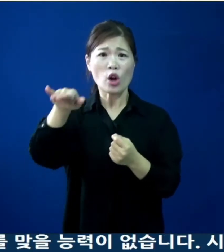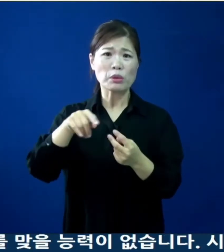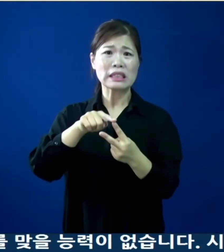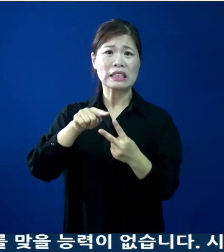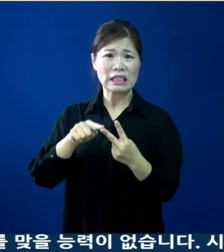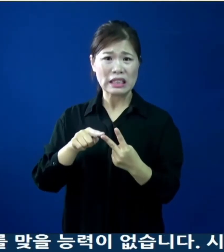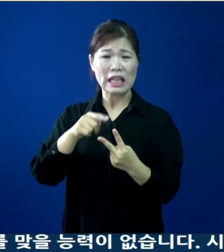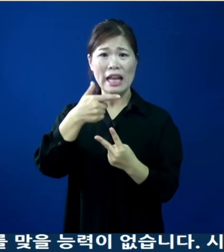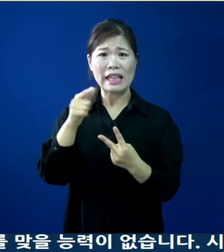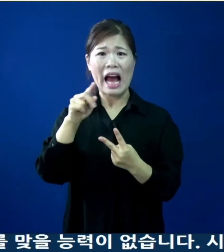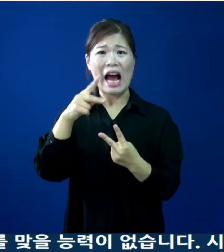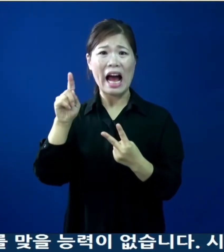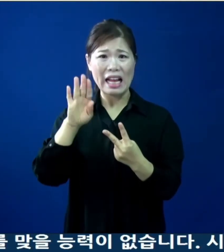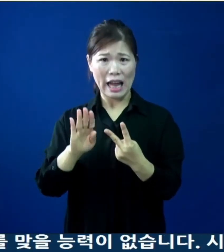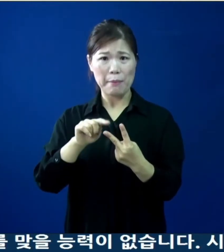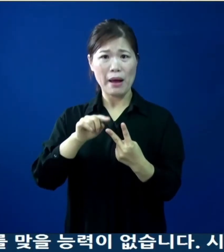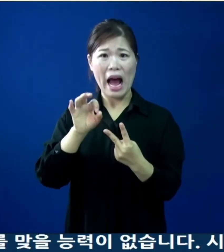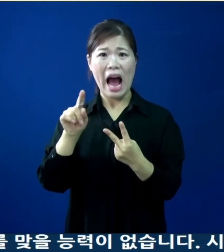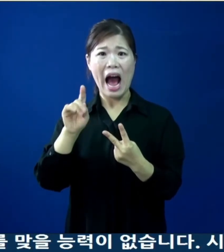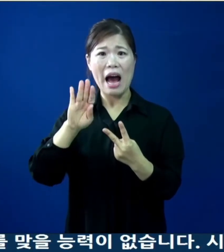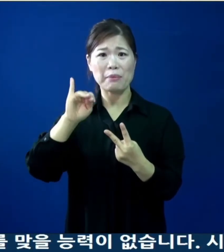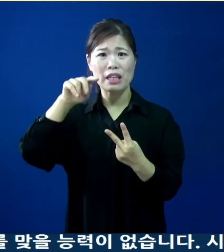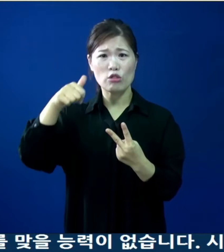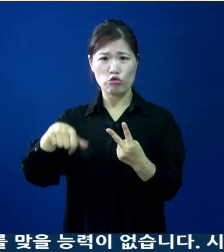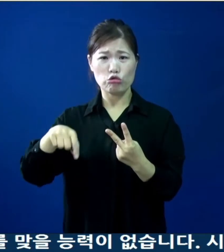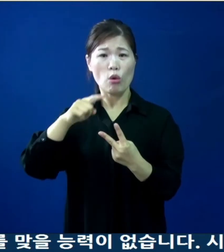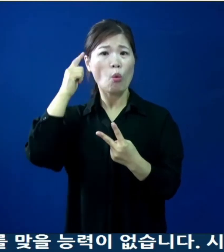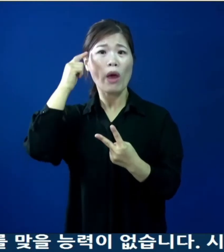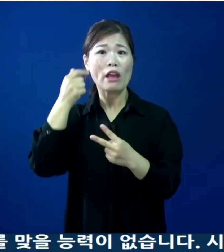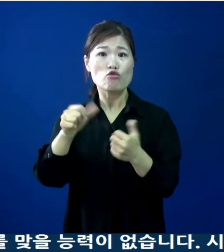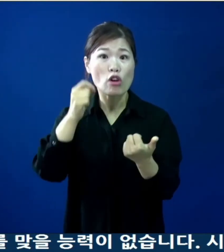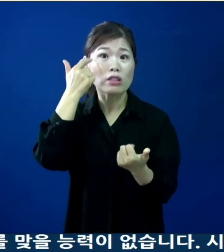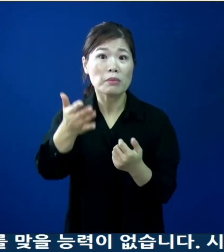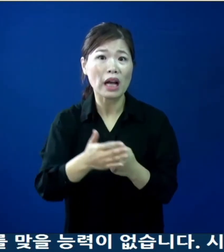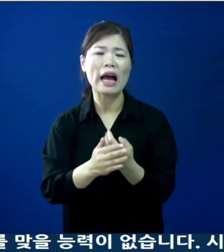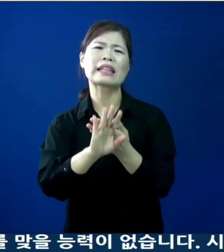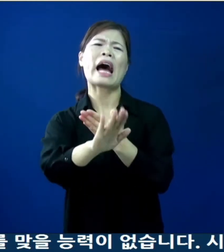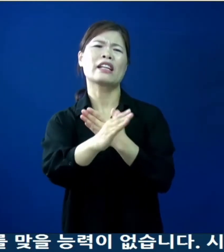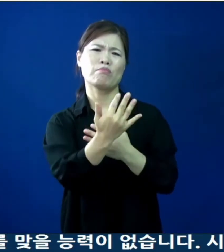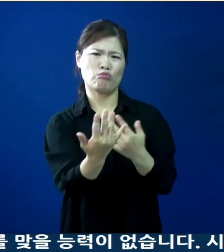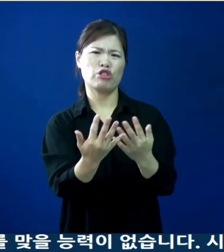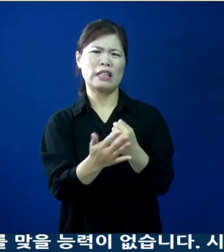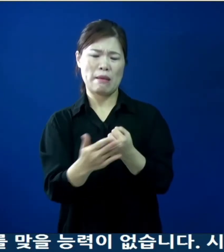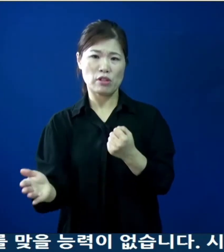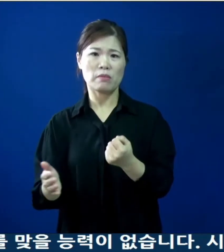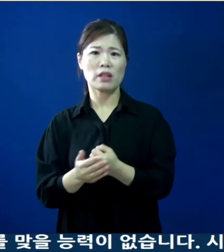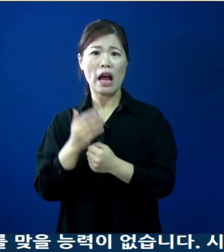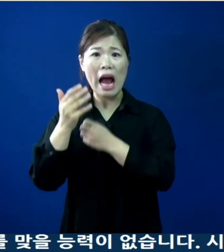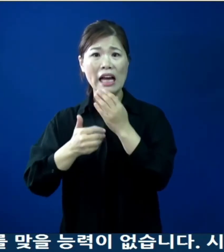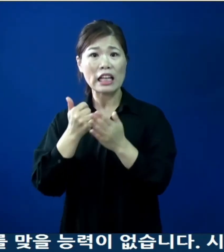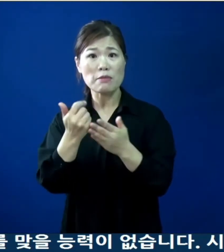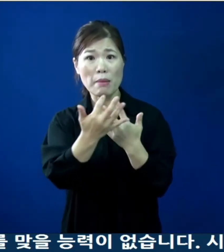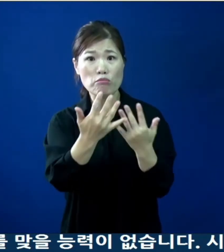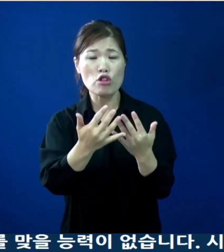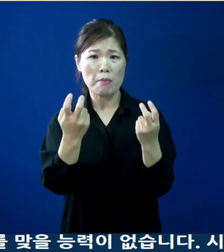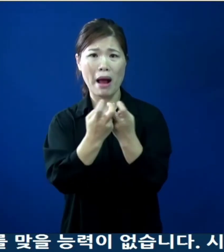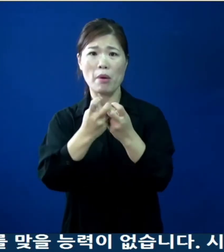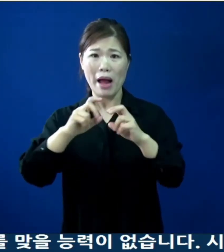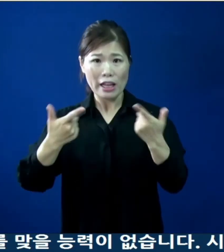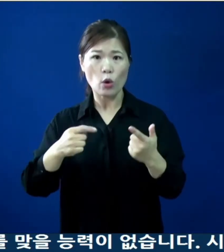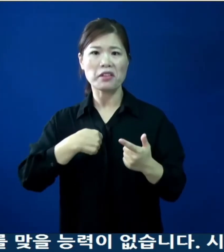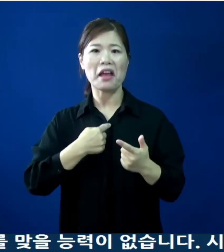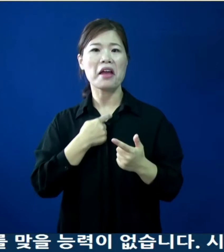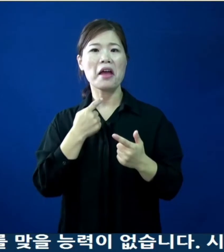다른 불의 교훈 기억나시죠? 하나님이 정하신 방법대로 불을 만든 게 아니고 내 방식대로